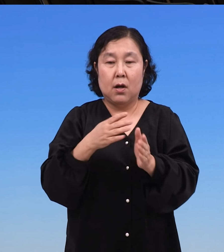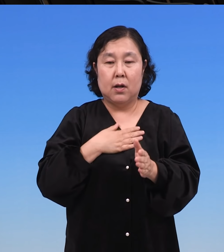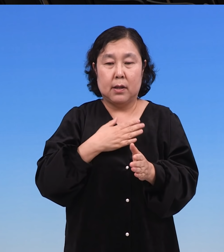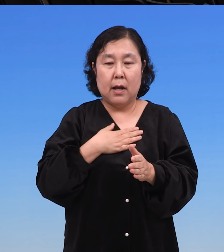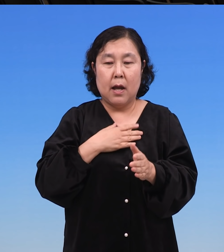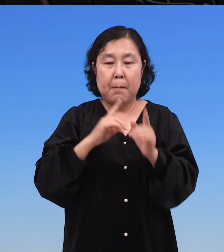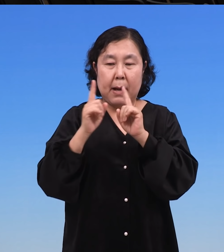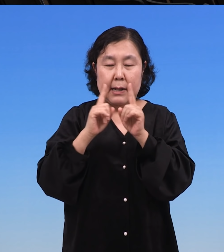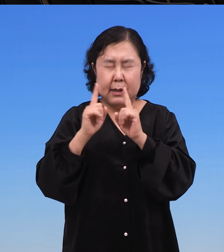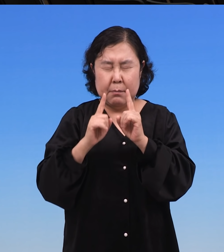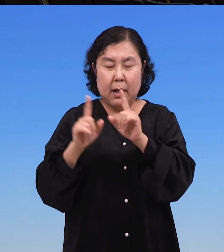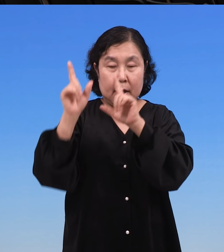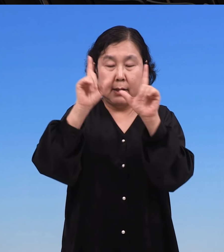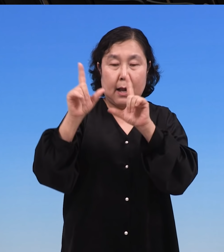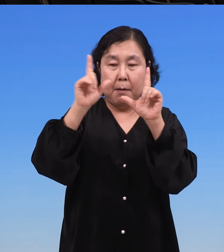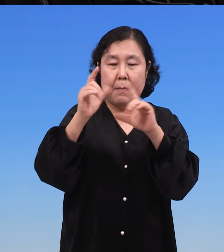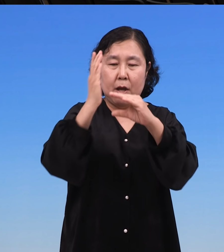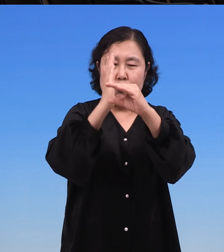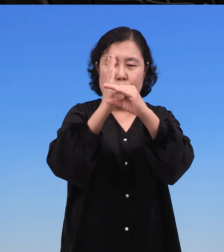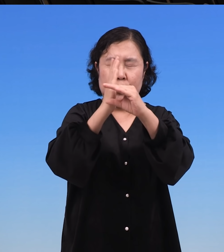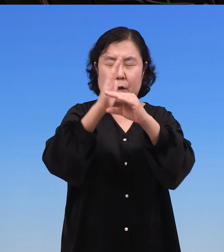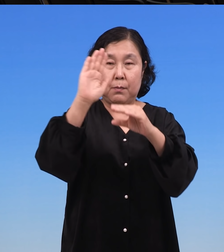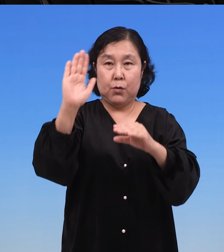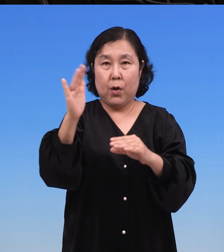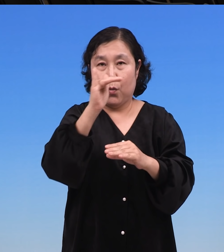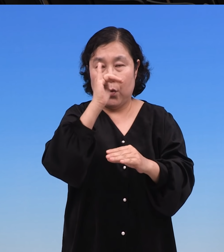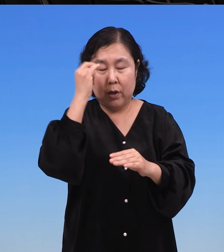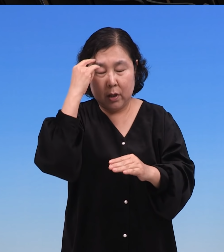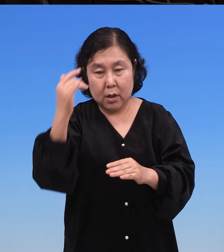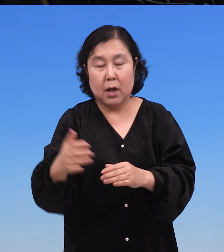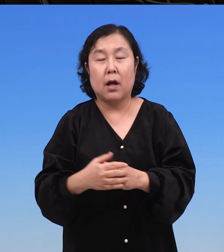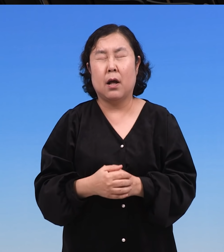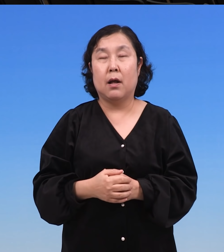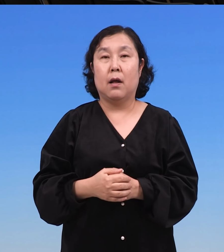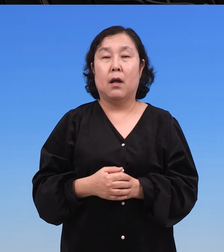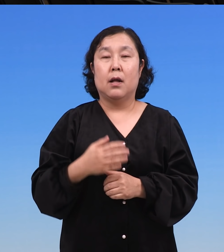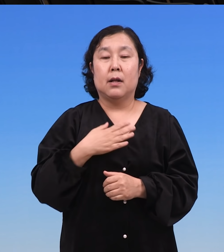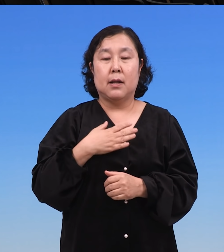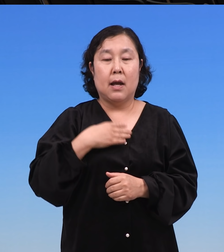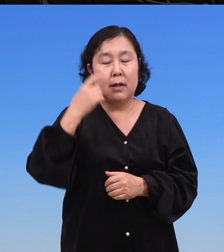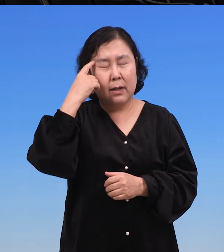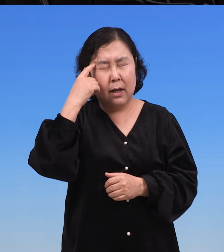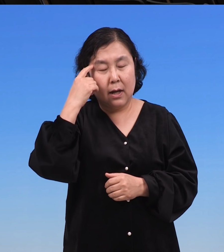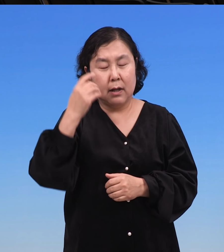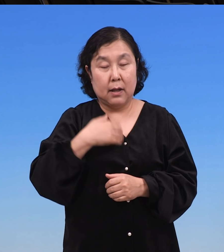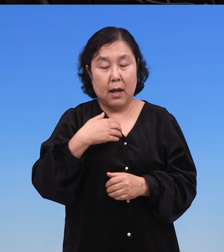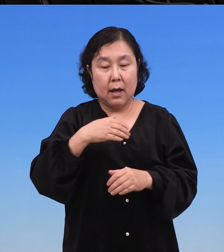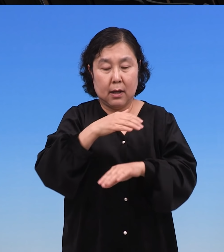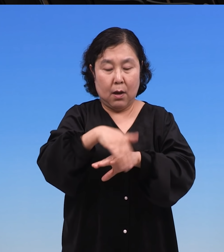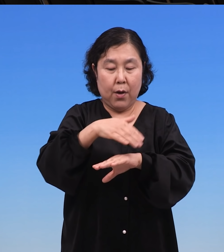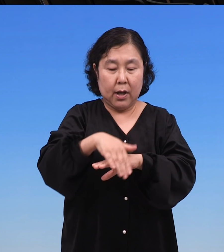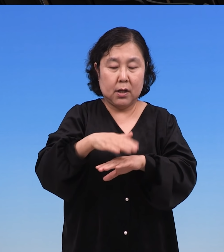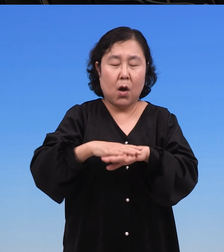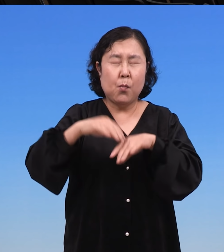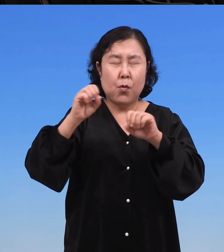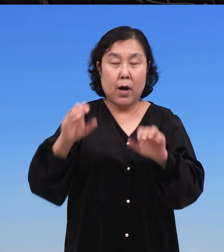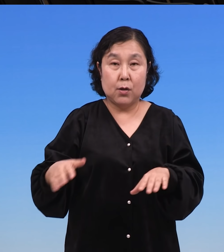위하여 말씀이 내 삶의 기준이 되고 있는가? 내 생각, 내가 가진 어떤 계획, 이것들은 허무하기 짝이 없는